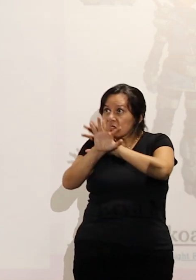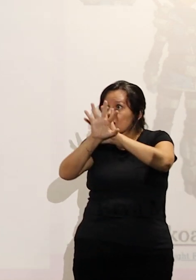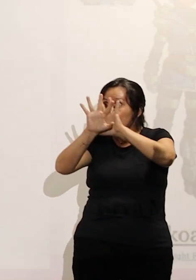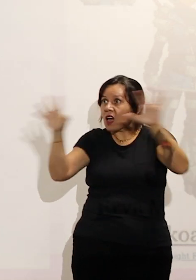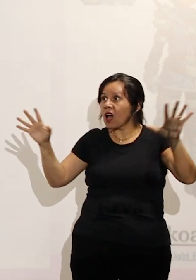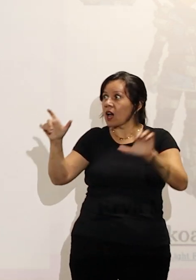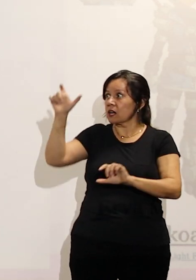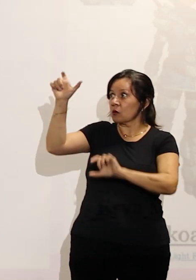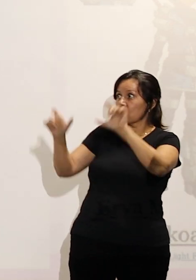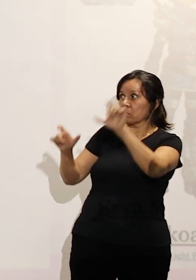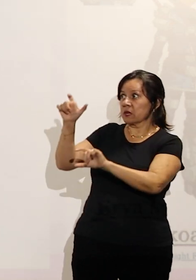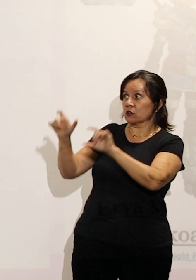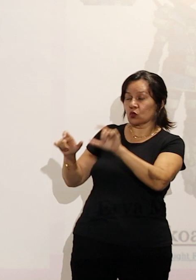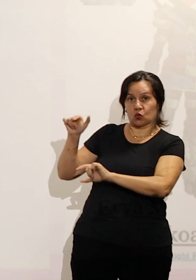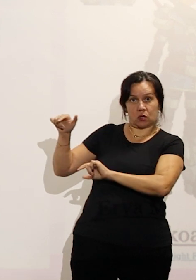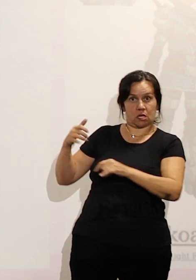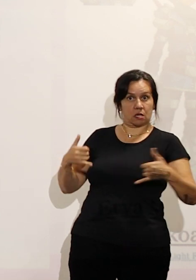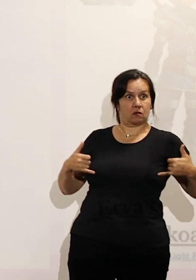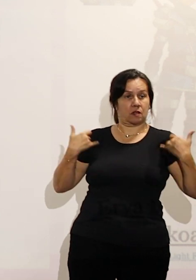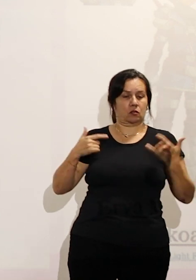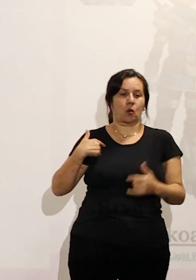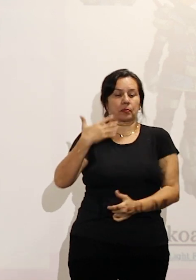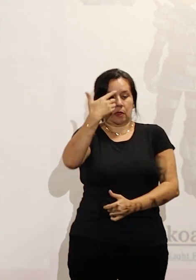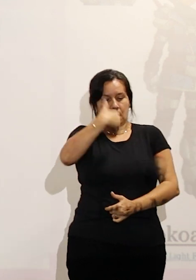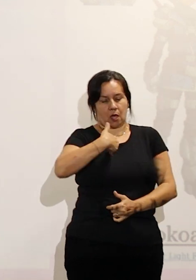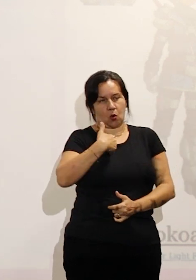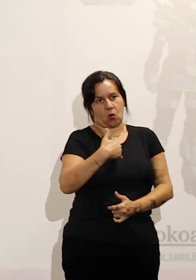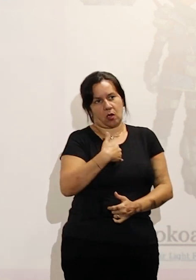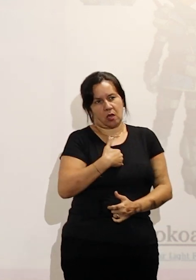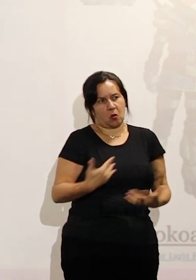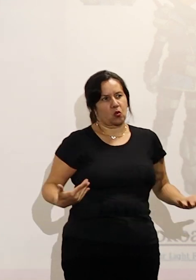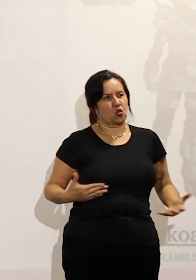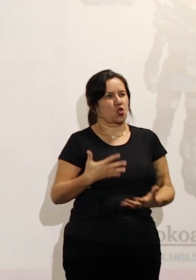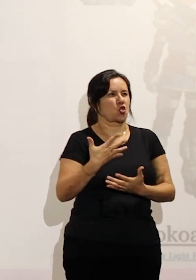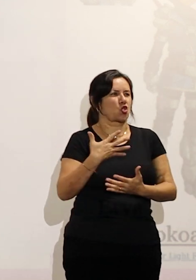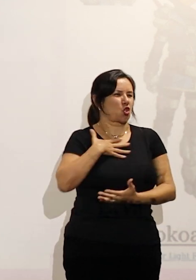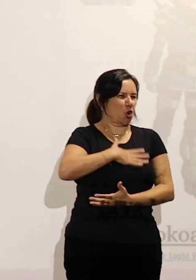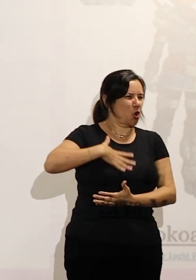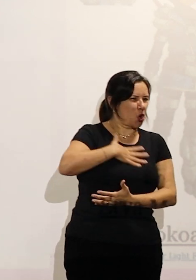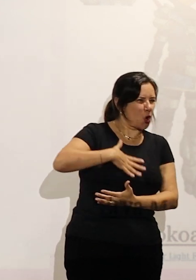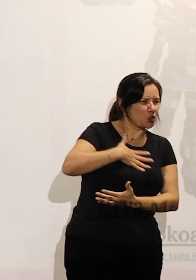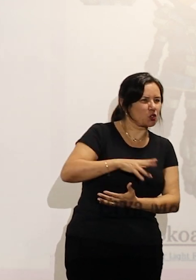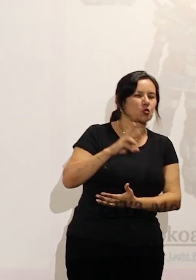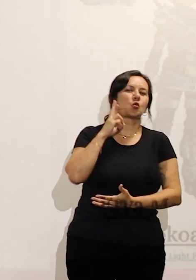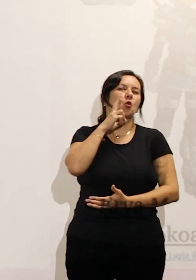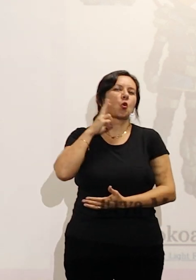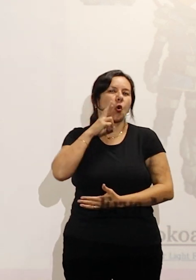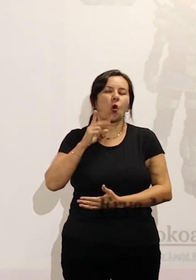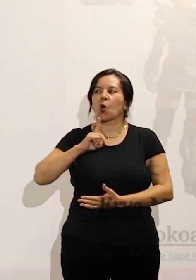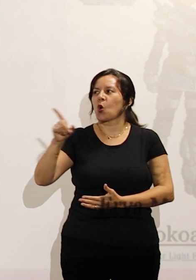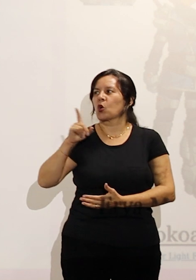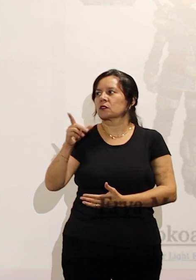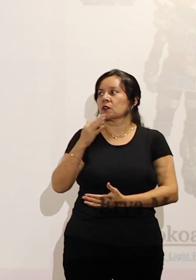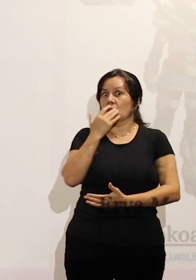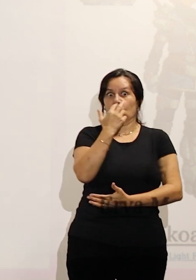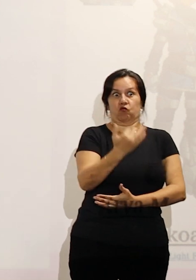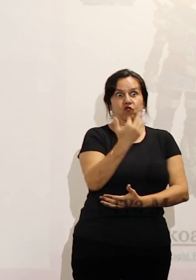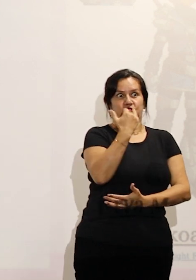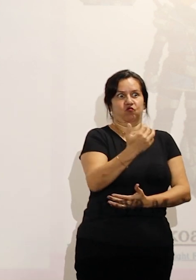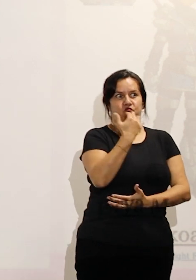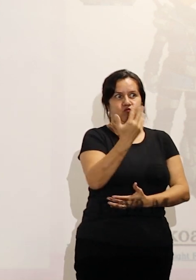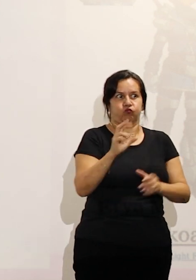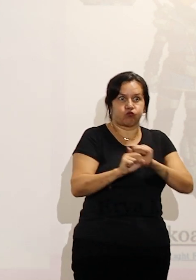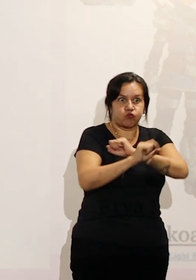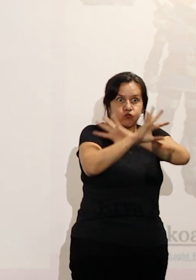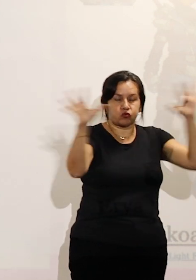pessoa que é muito vaidosa. Ou, no meu caso, por exemplo, eu gosto muito de rosa, não só rosa, mas cores quentes. Né? Então,